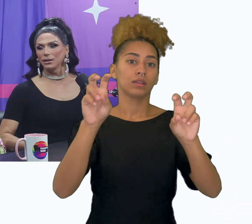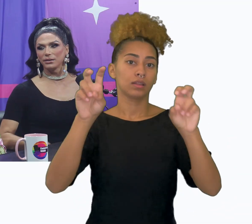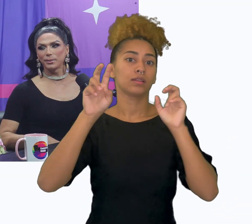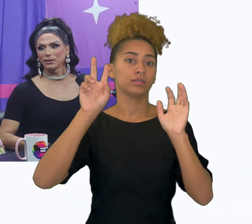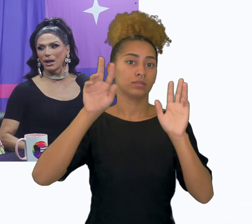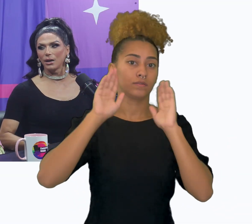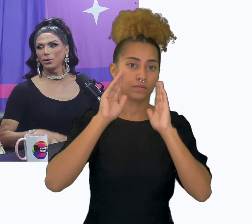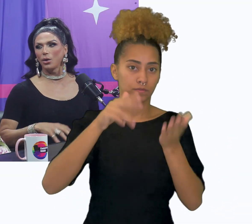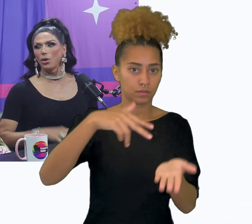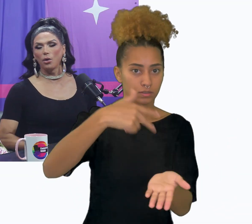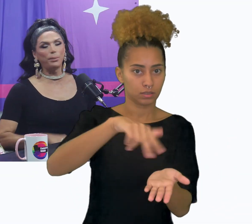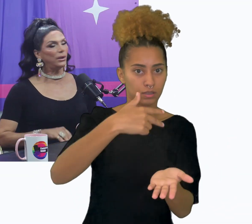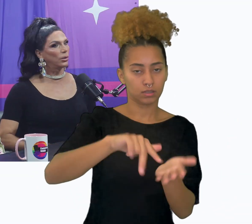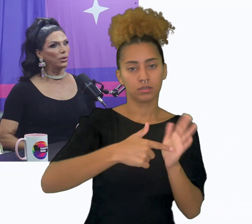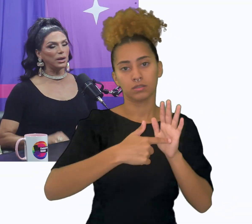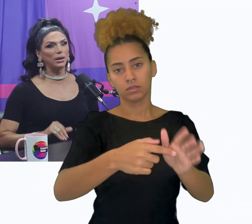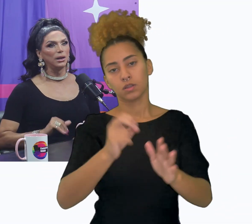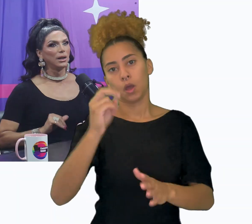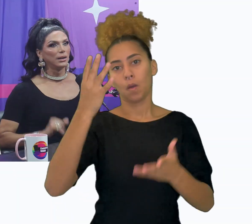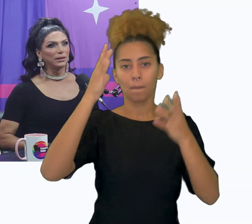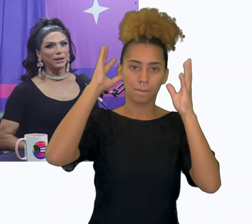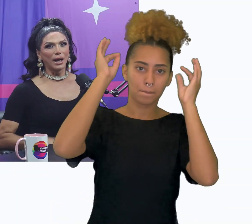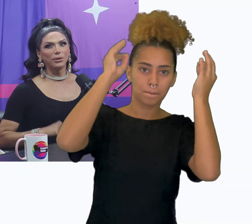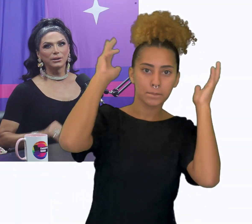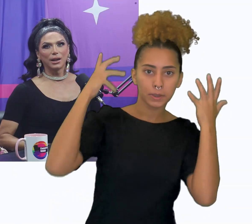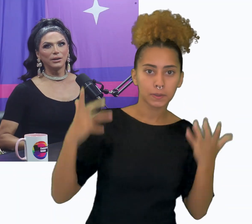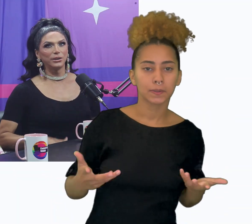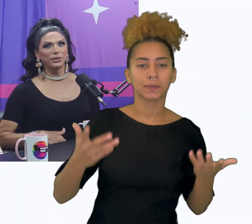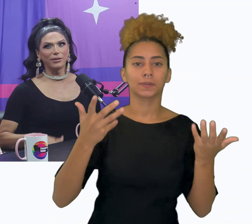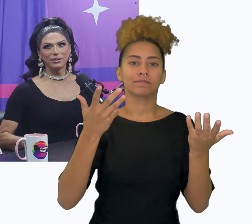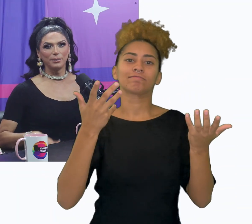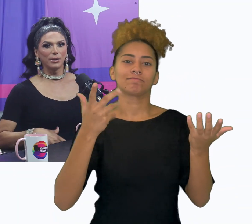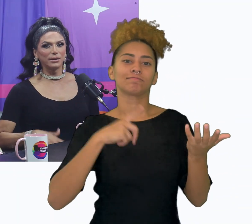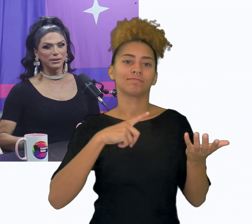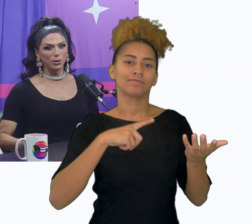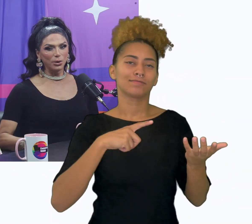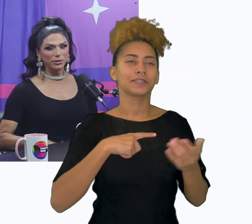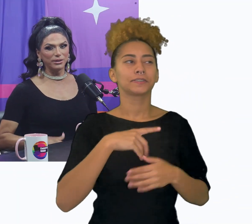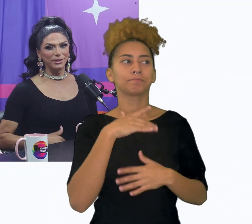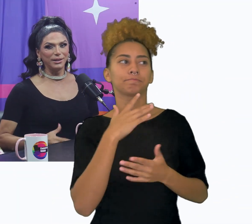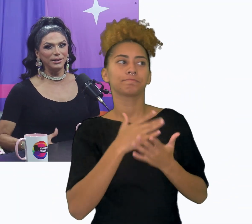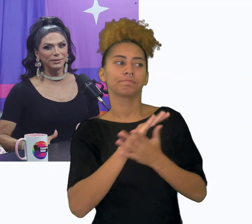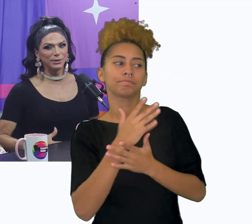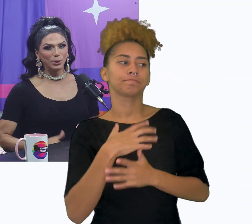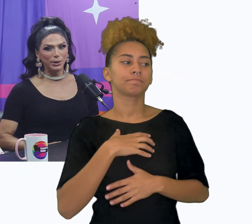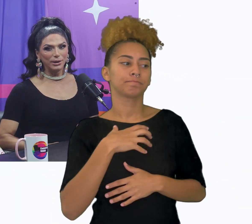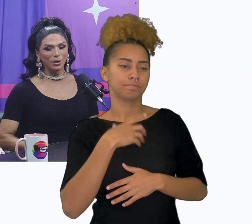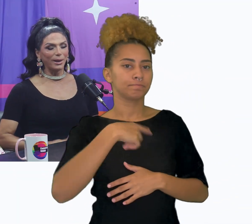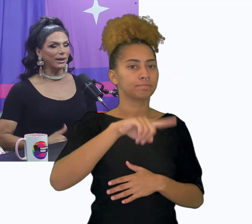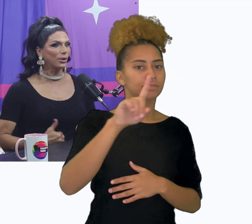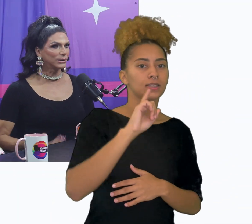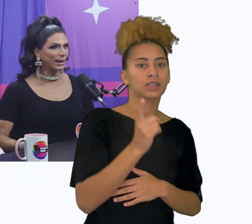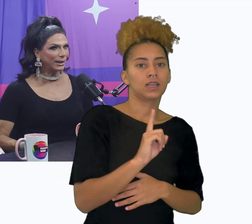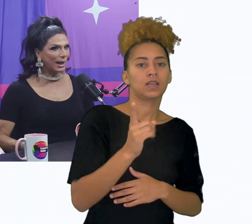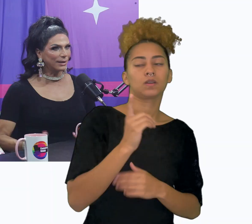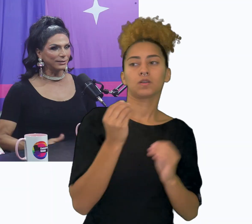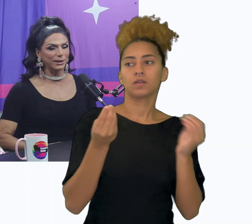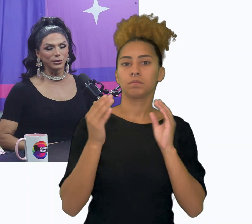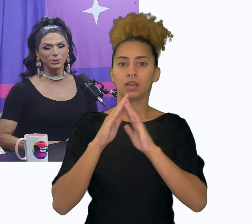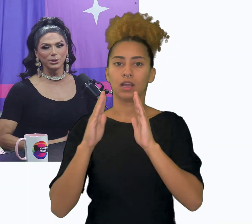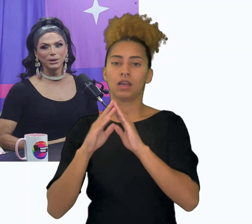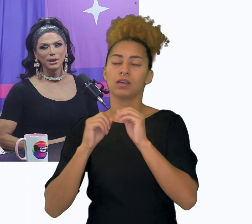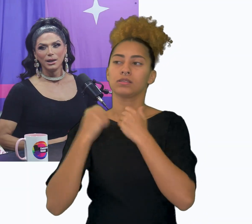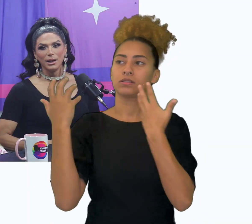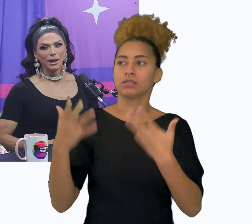era dança, espetáculo ou peruca e tal. E a gente ficava assim meio receoso, se ia, se não ia, como é que ia contar em casa,